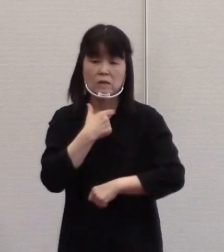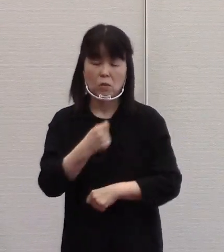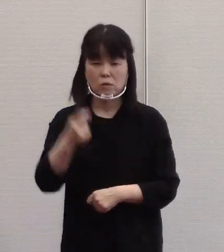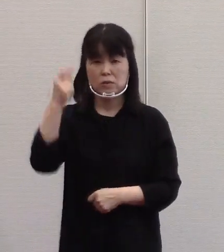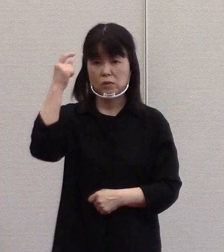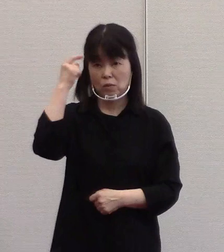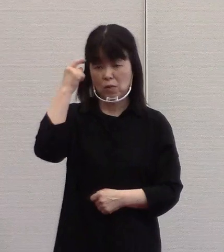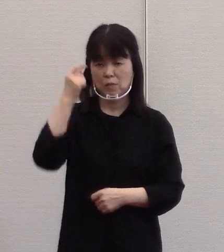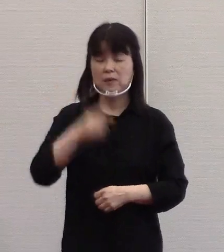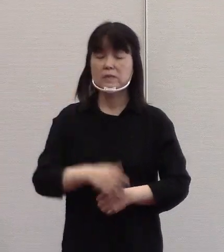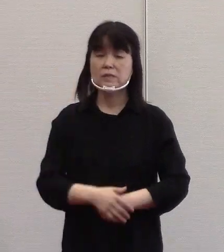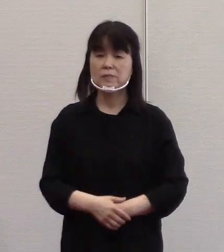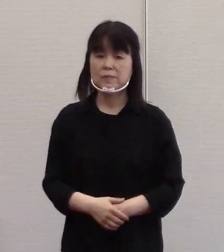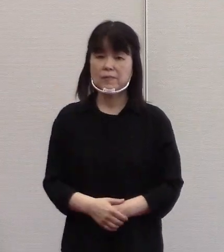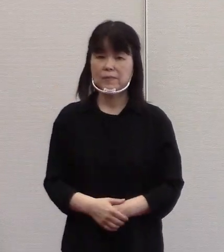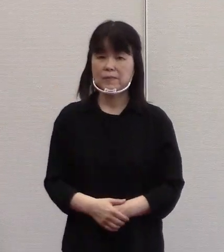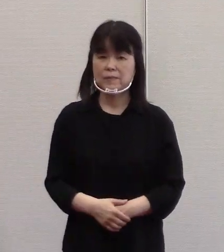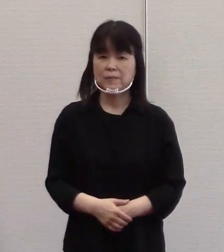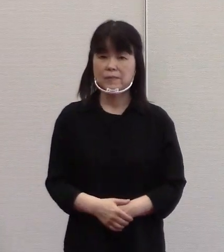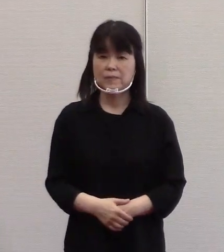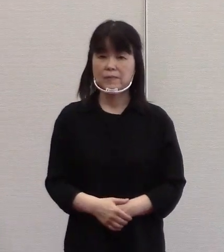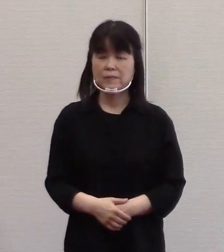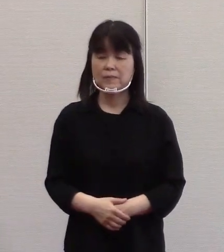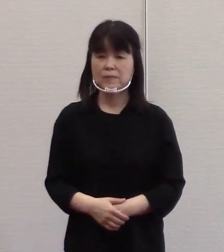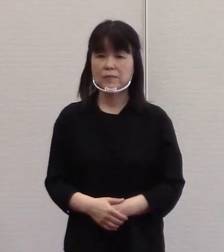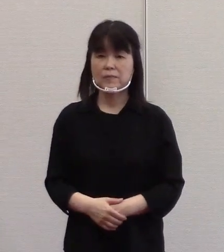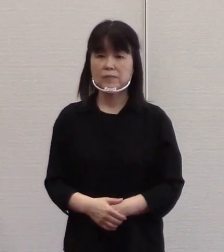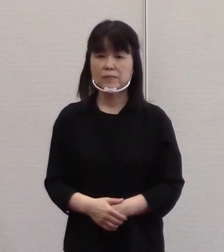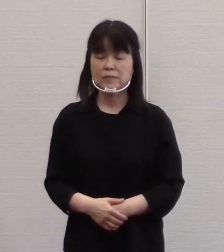いということであります。